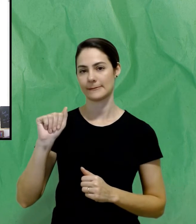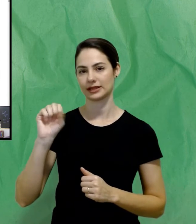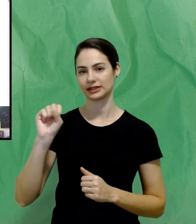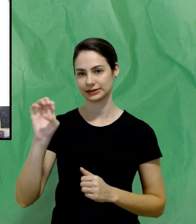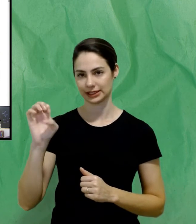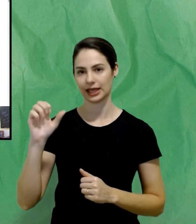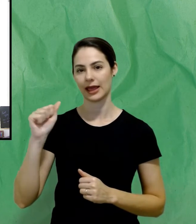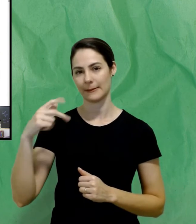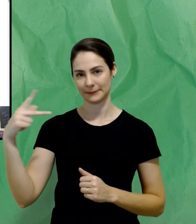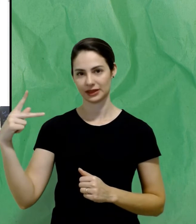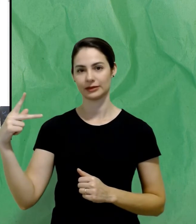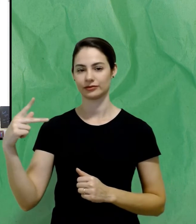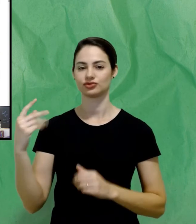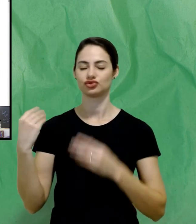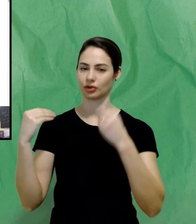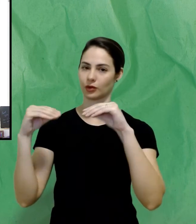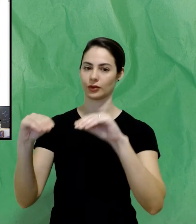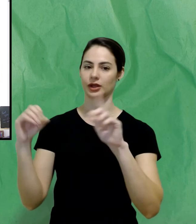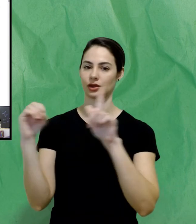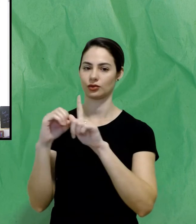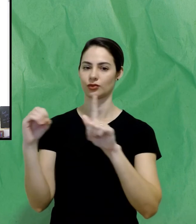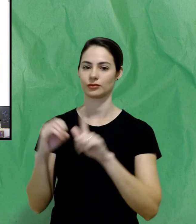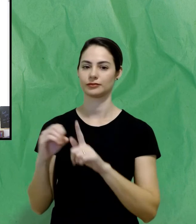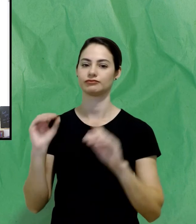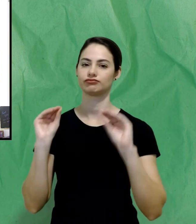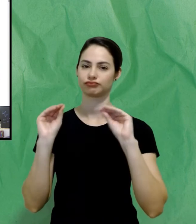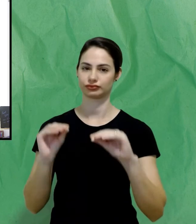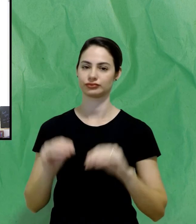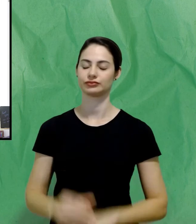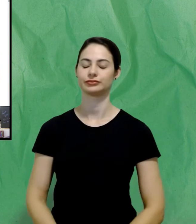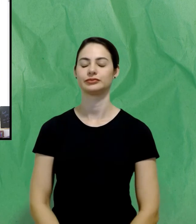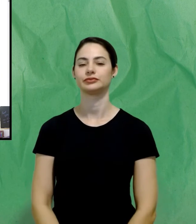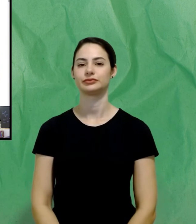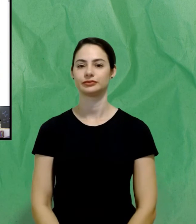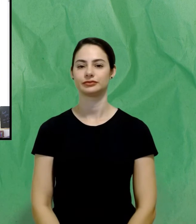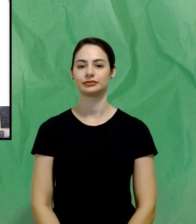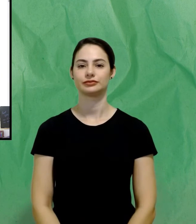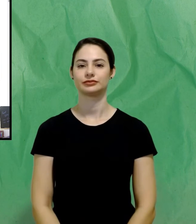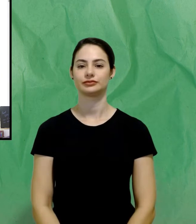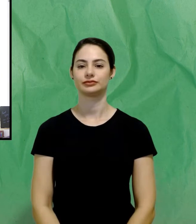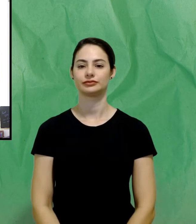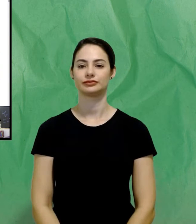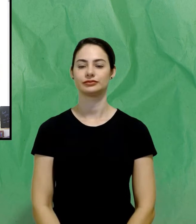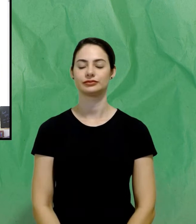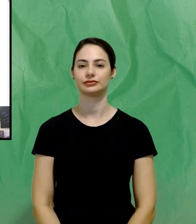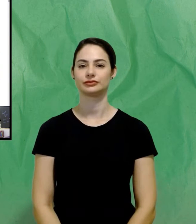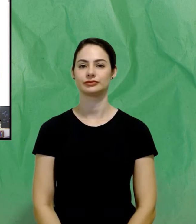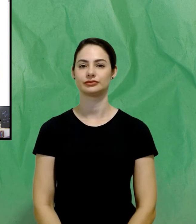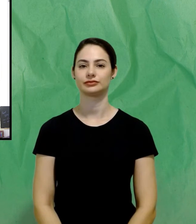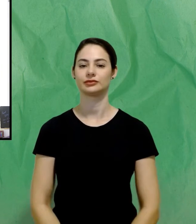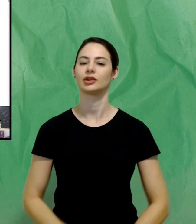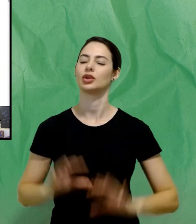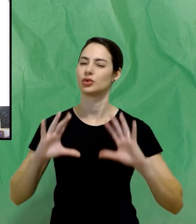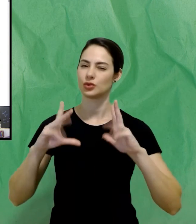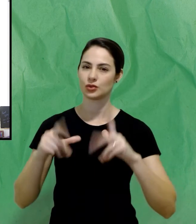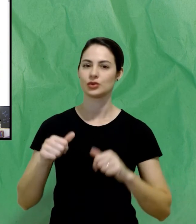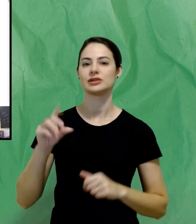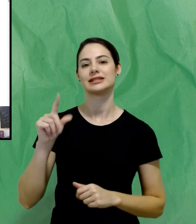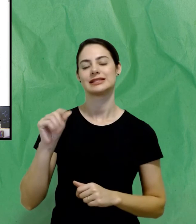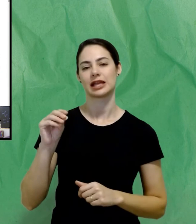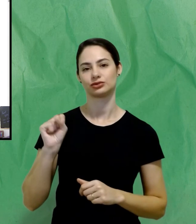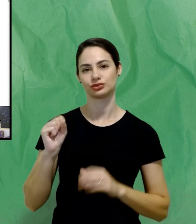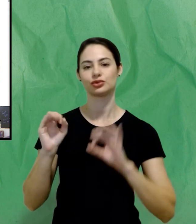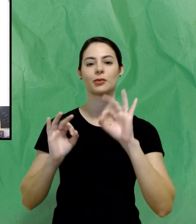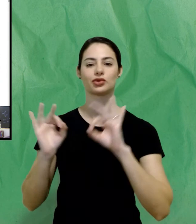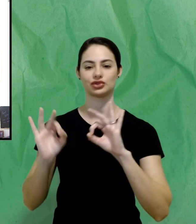arquivo do Google eu já coloquei aqui, ó, né? Ele é só uma configuração, aqui tem todos os dados, né, daquele projeto meu